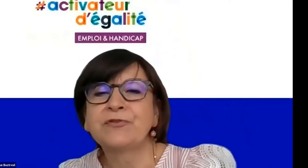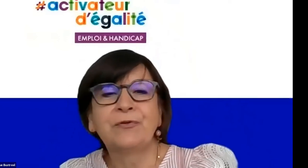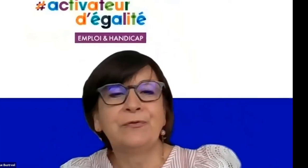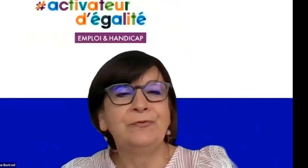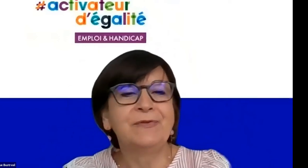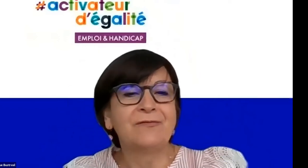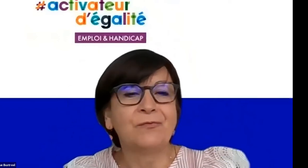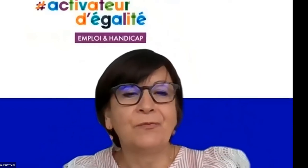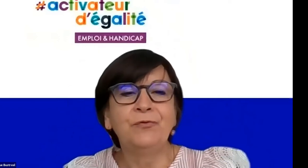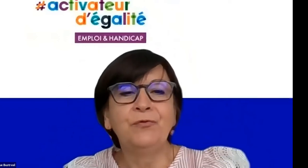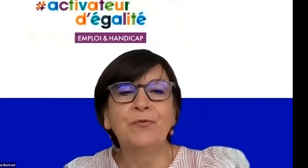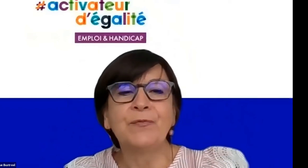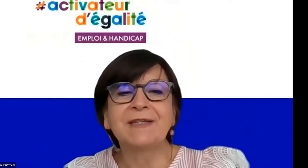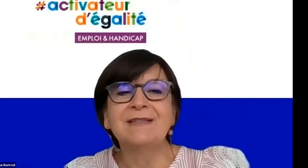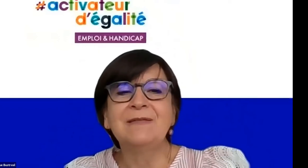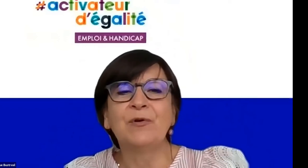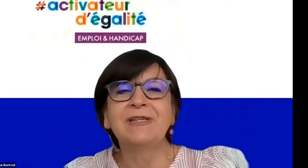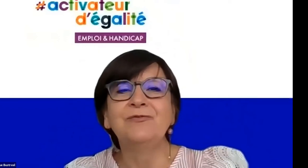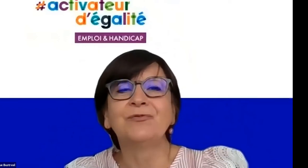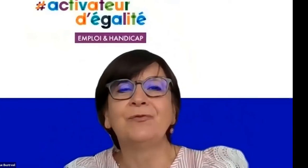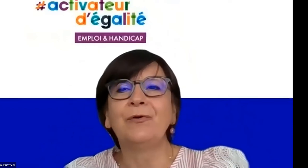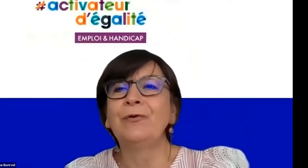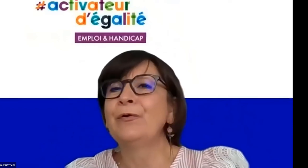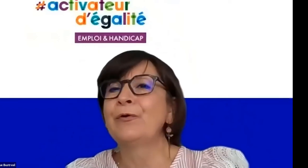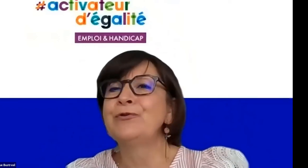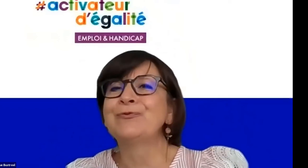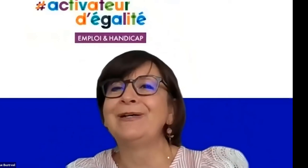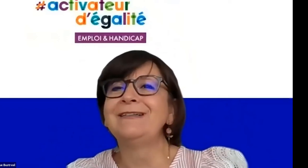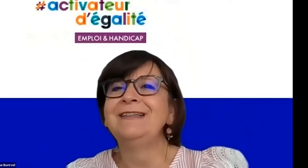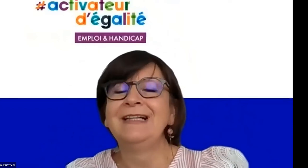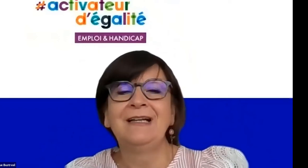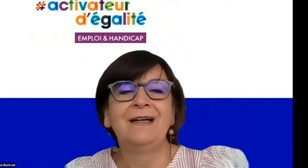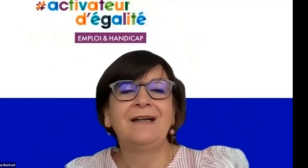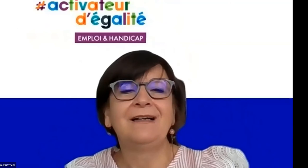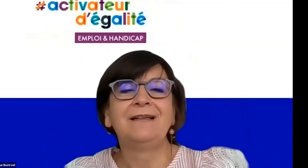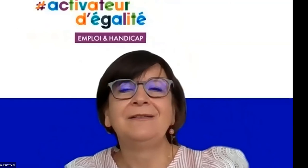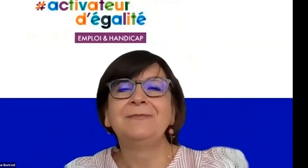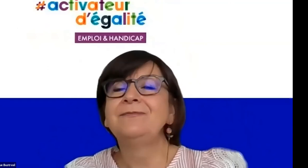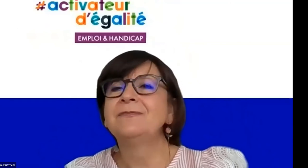Je pense que nous avons de nombreux participants qui nous ont rejoints.